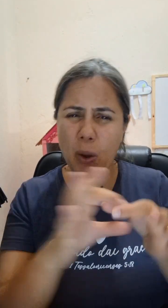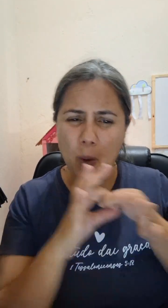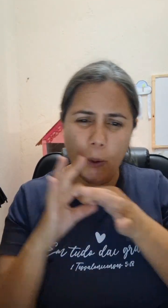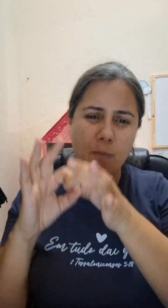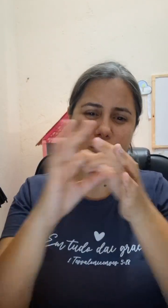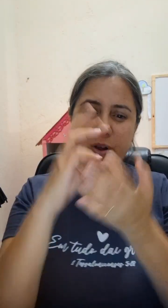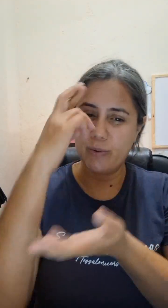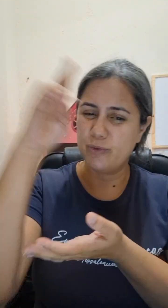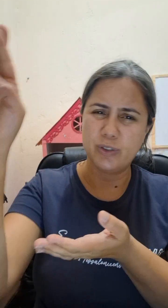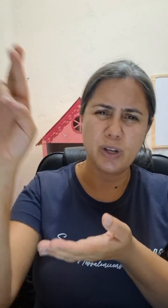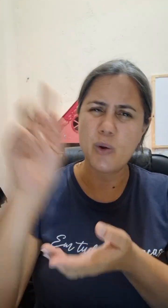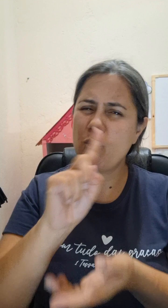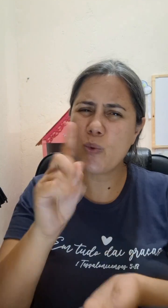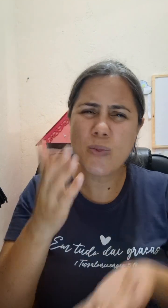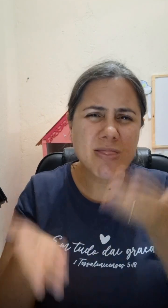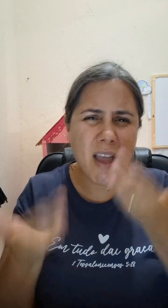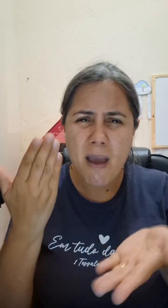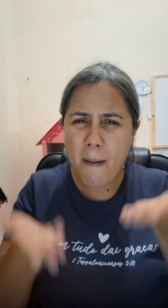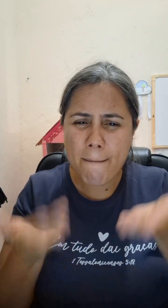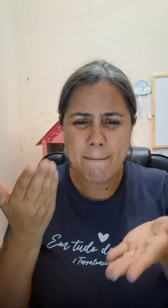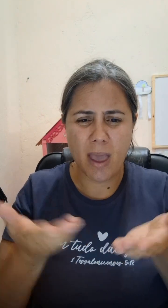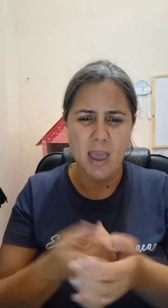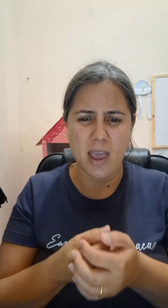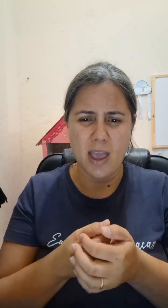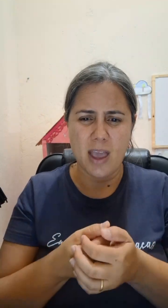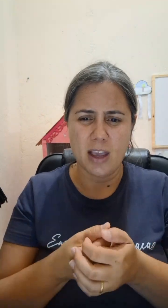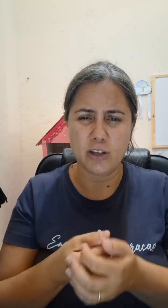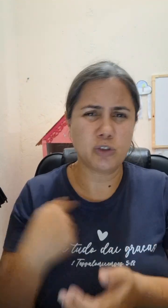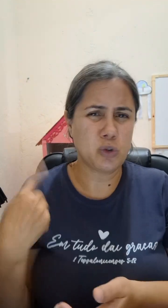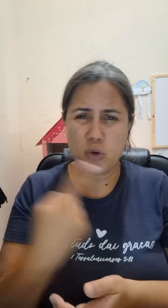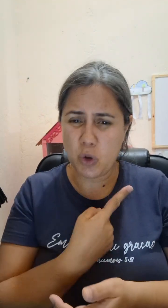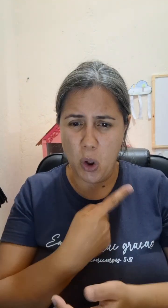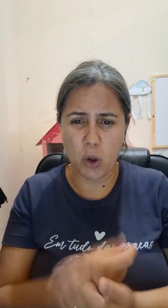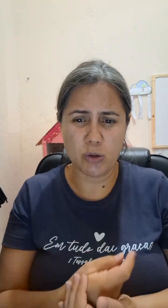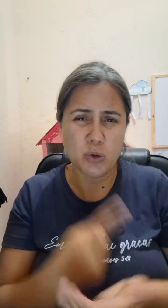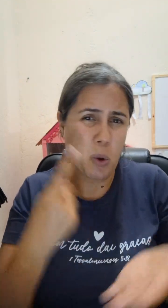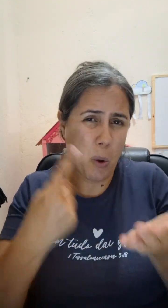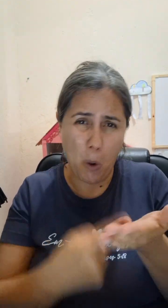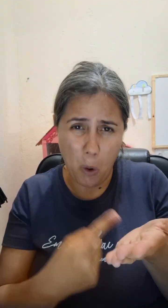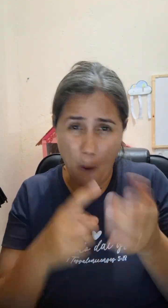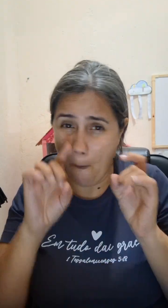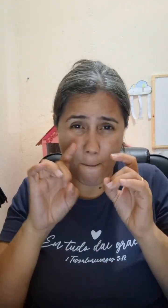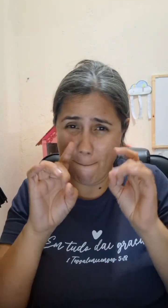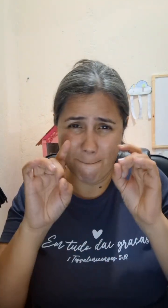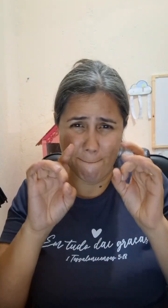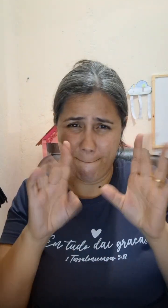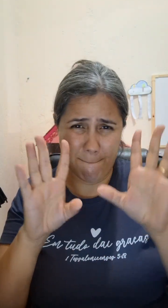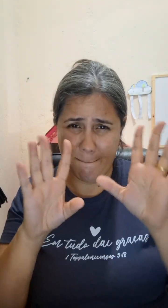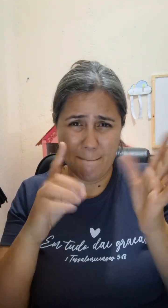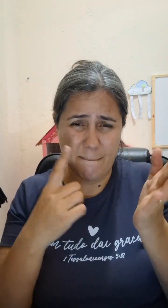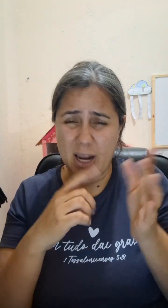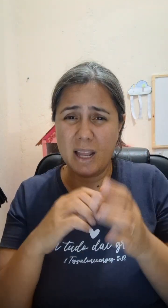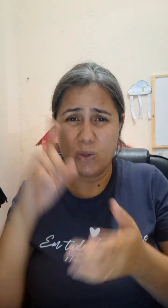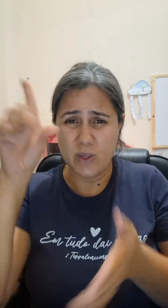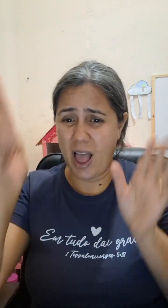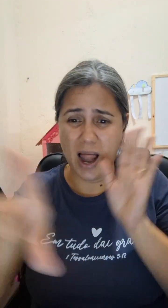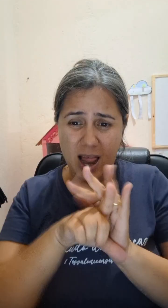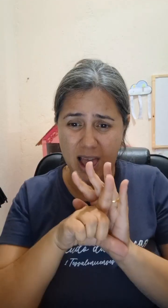Nossa comunhão com o Senhor não depende do nosso cumprimento da